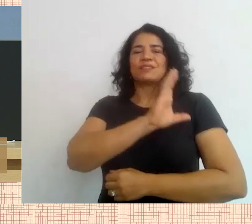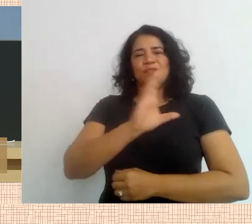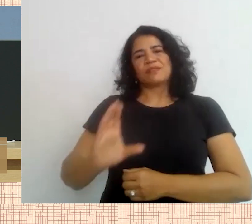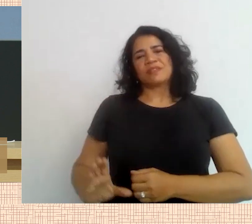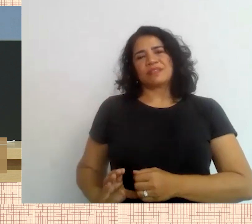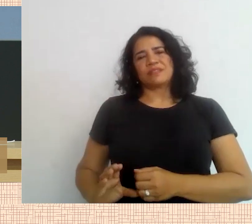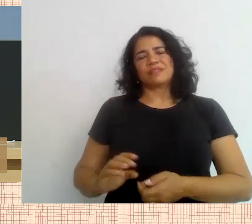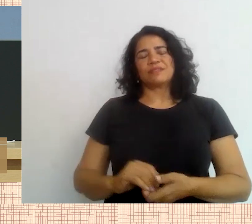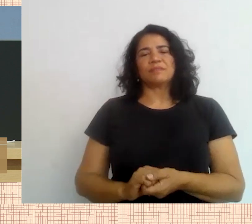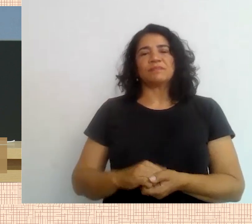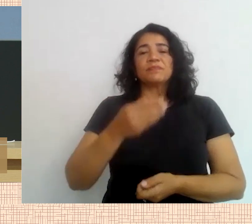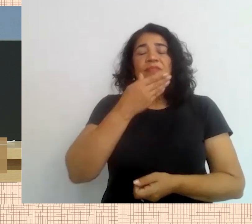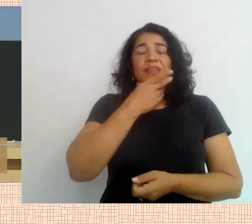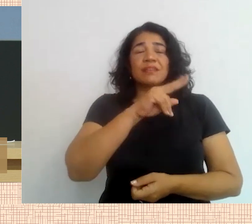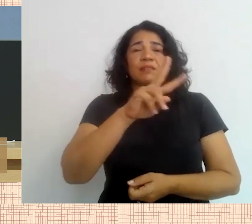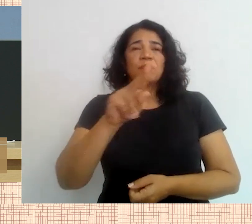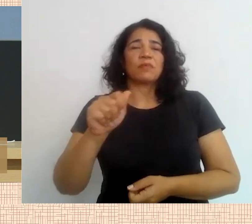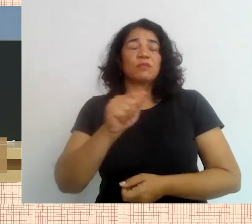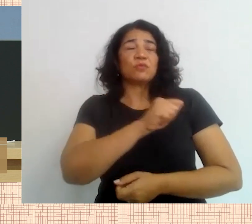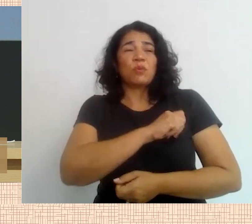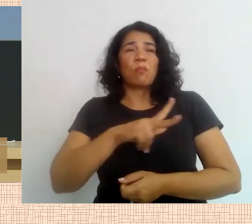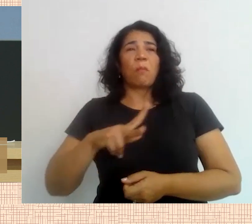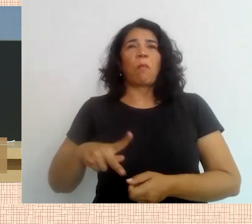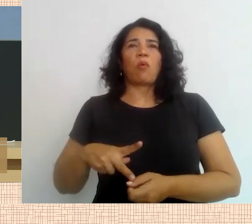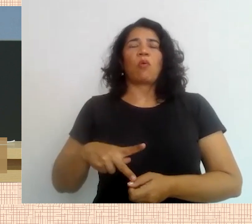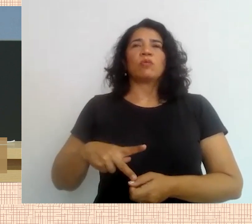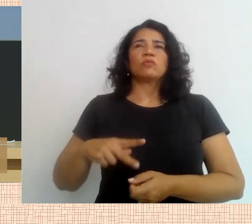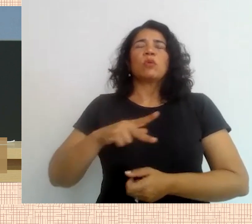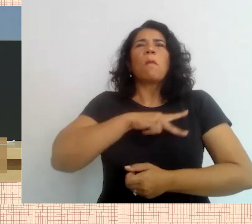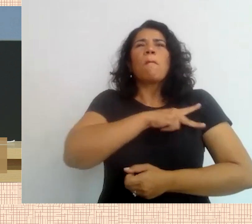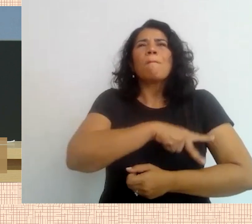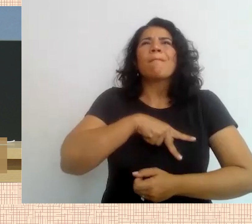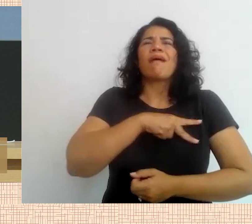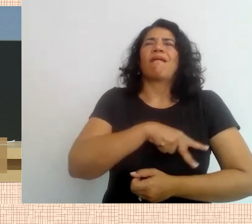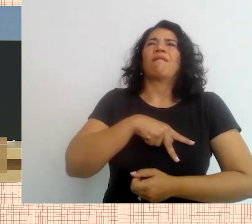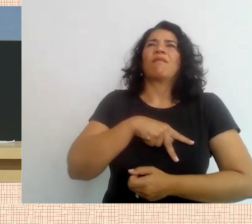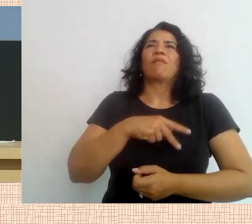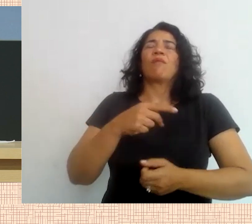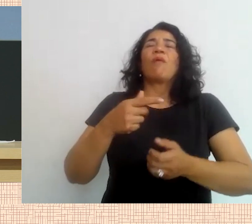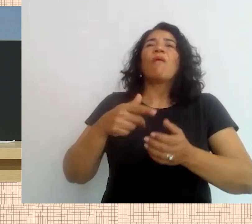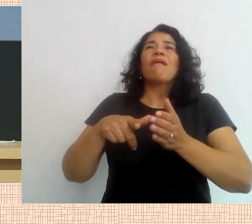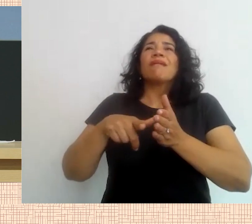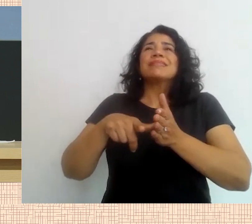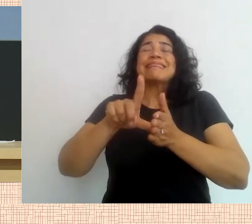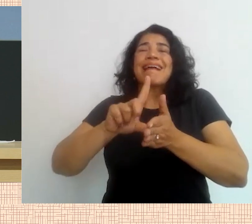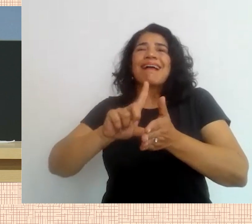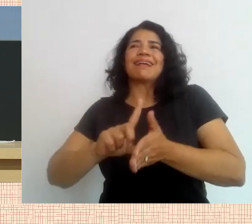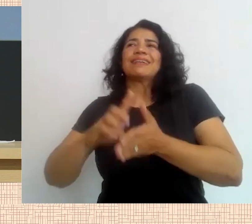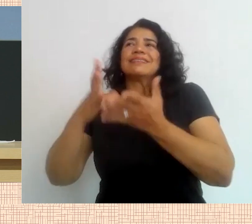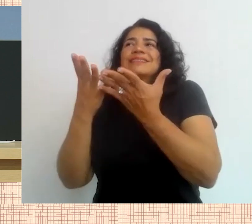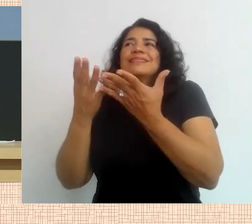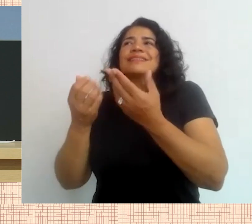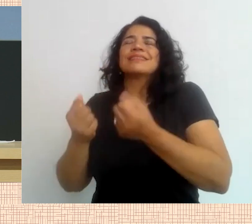tessalonicenses entenderam que a palavra de Paulo não era a palavra de homens, mas era a palavra de Deus.